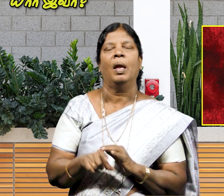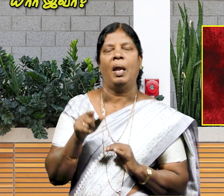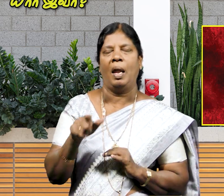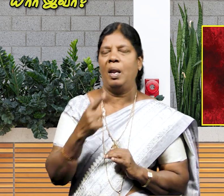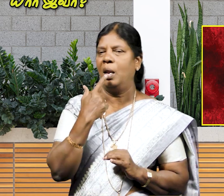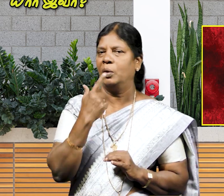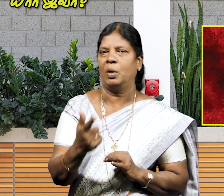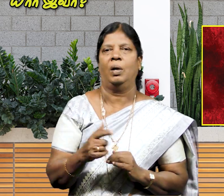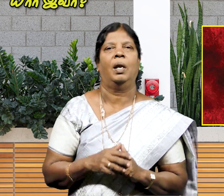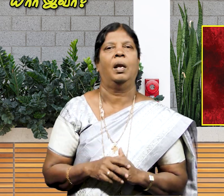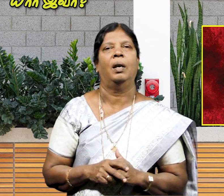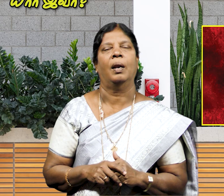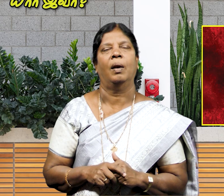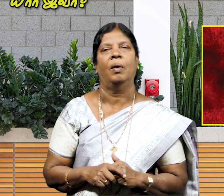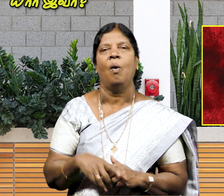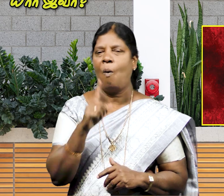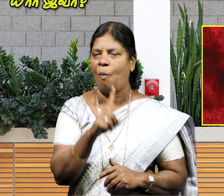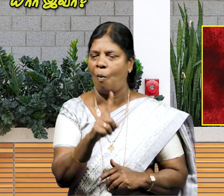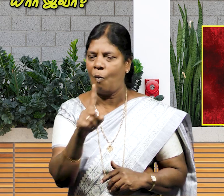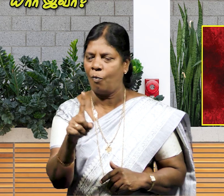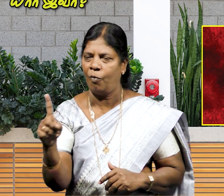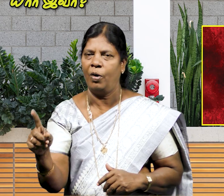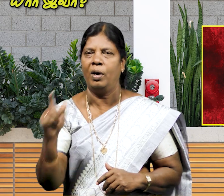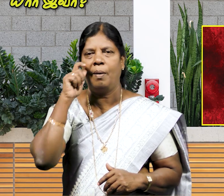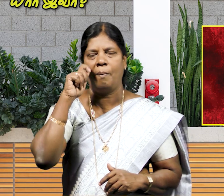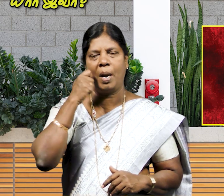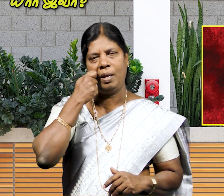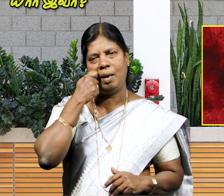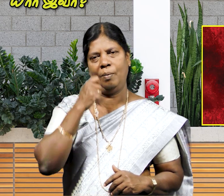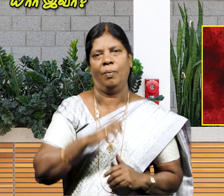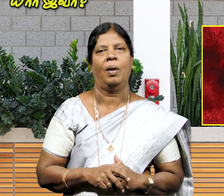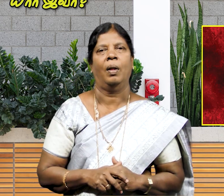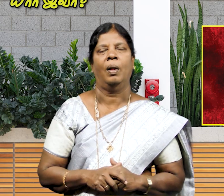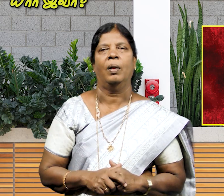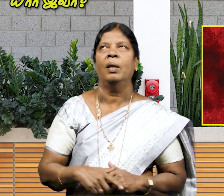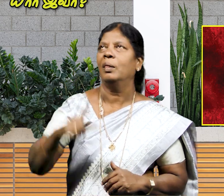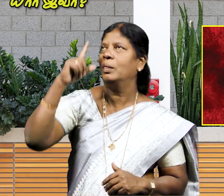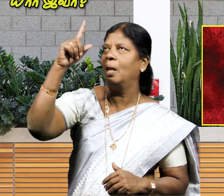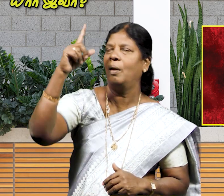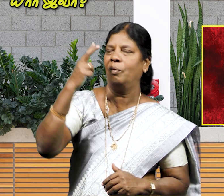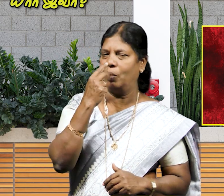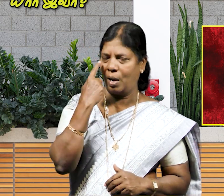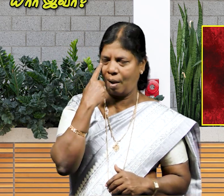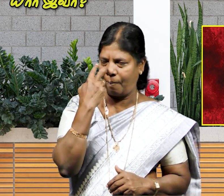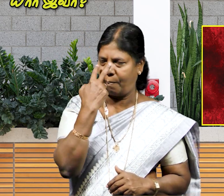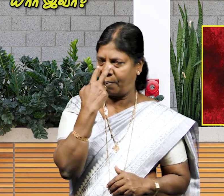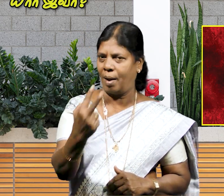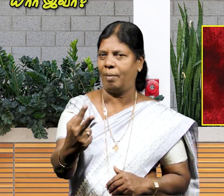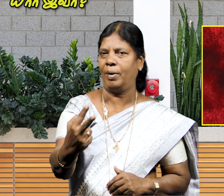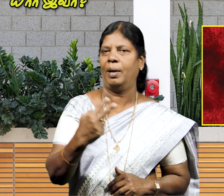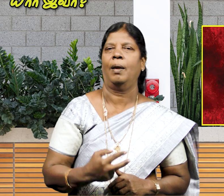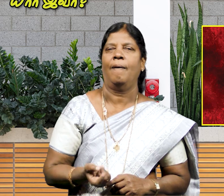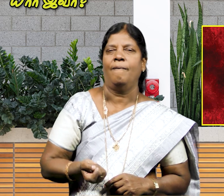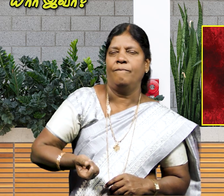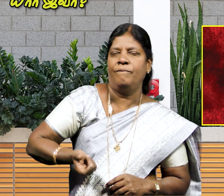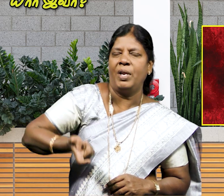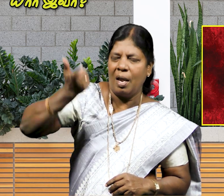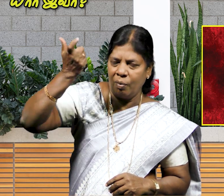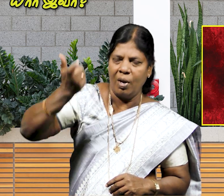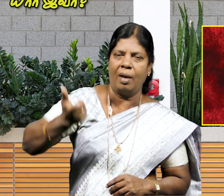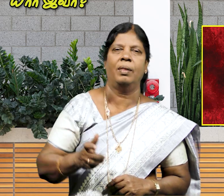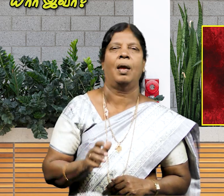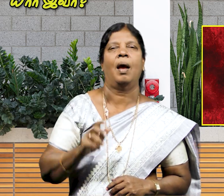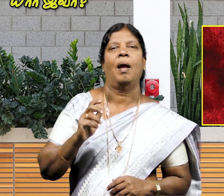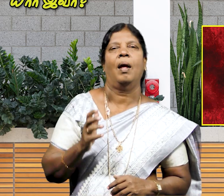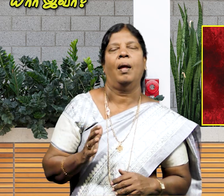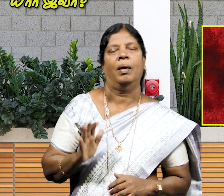என்றால், ஒவ்வொரு மனிதனும் தேவனுடைய பார்வையிலே விலை மதிப்பு